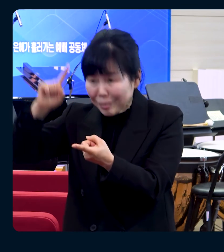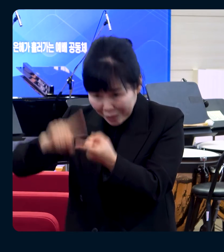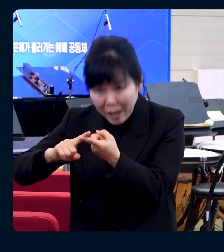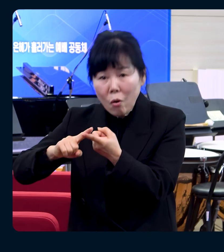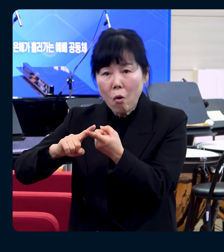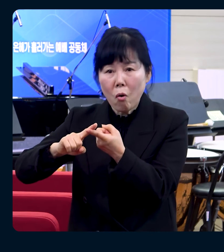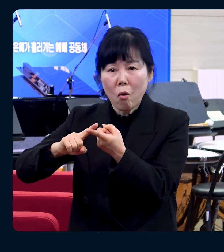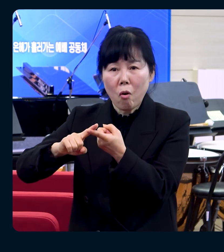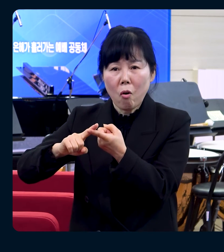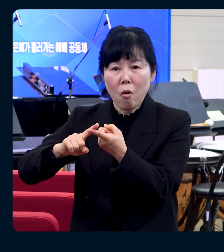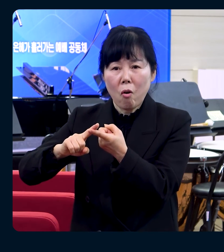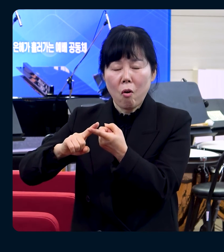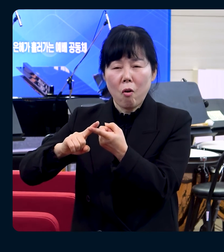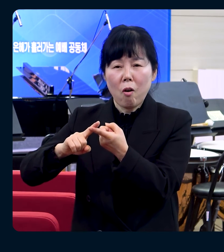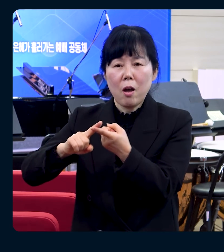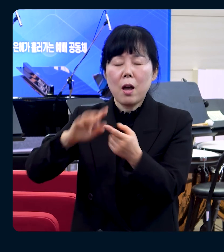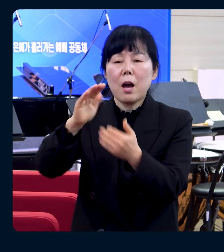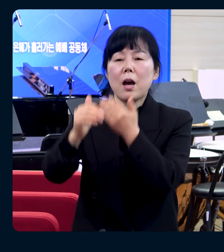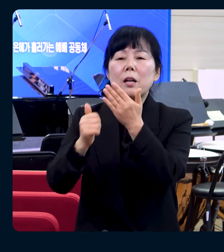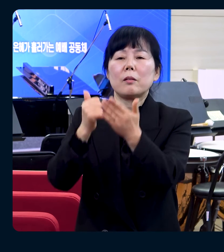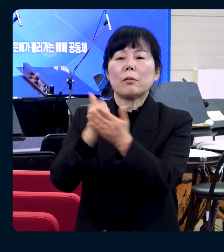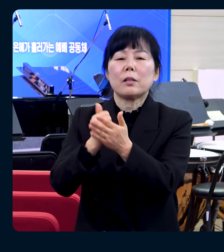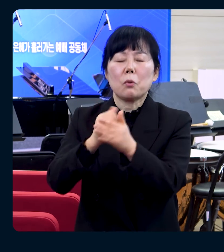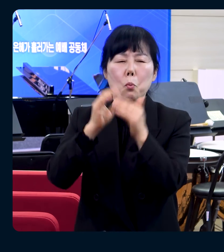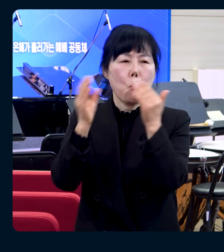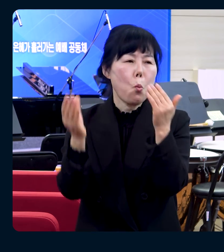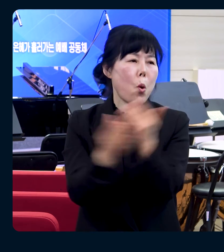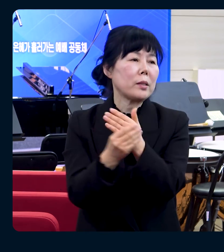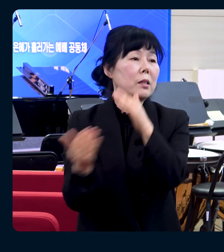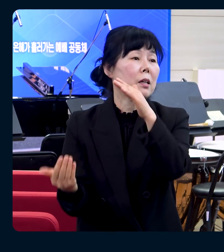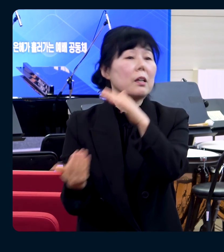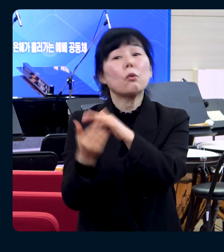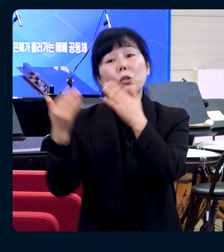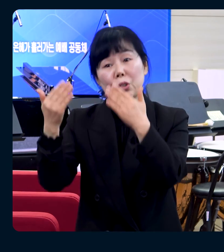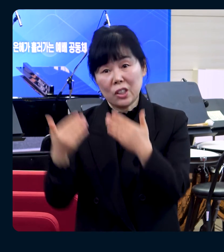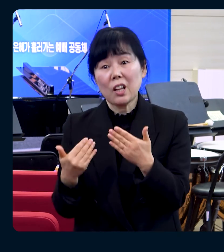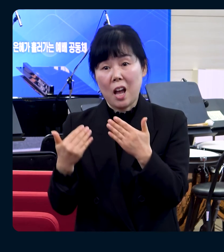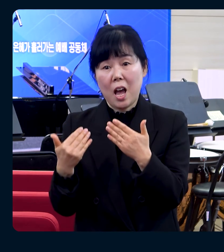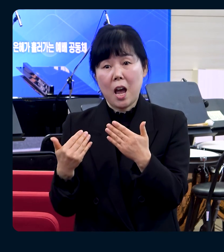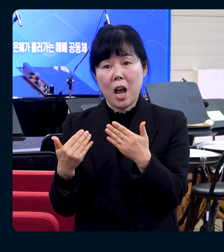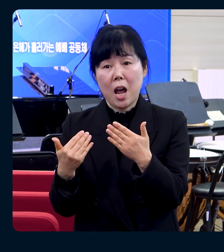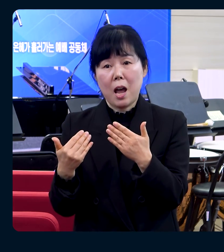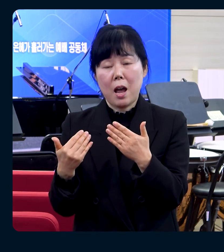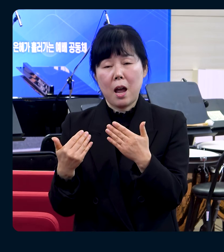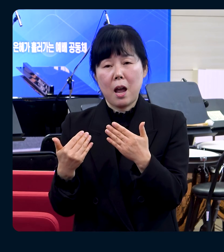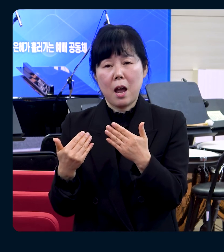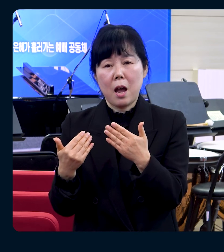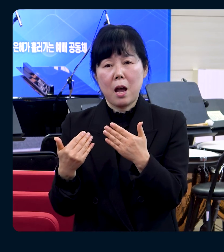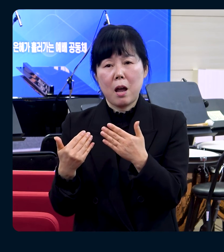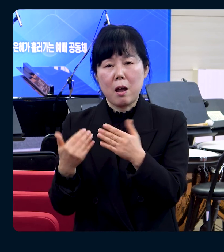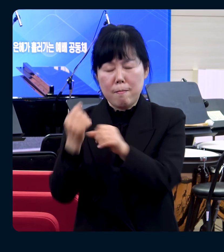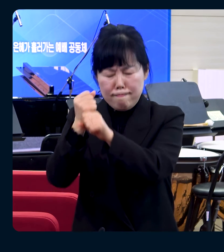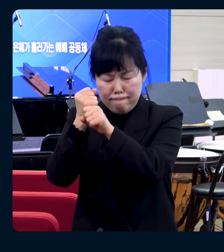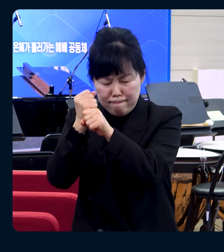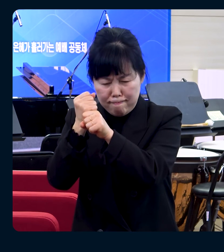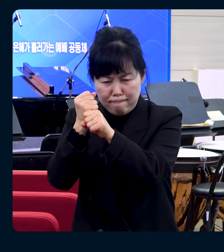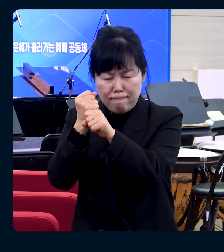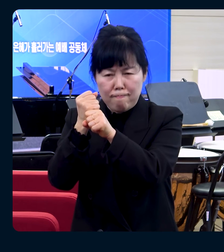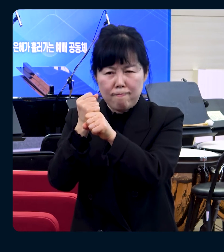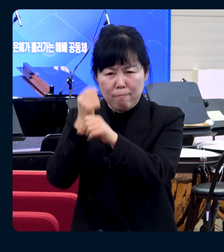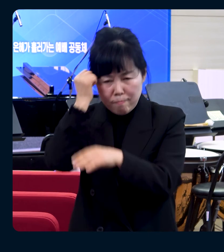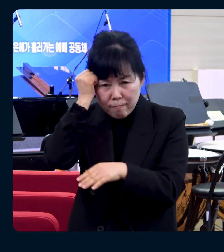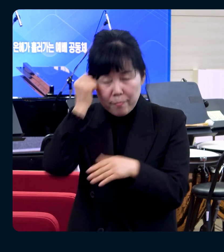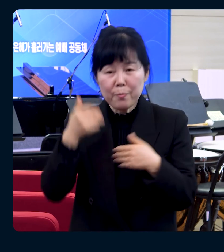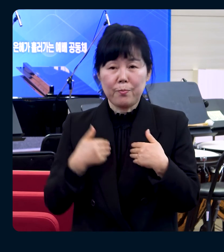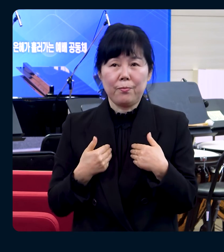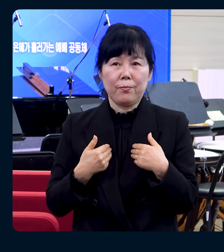그거예요. 하나님께서 말씀하신 대로 하나님 때 온전히 이루실 줄로 믿습니다. 이거 의심하면 안 돼요. 이거 붙들어야